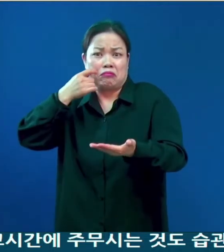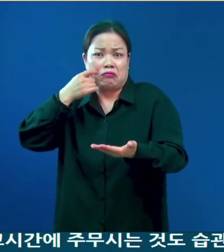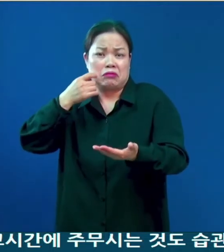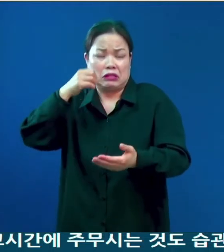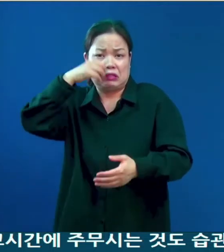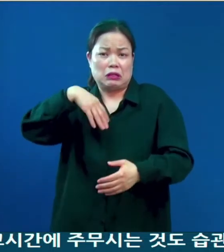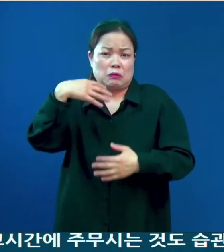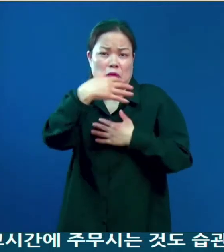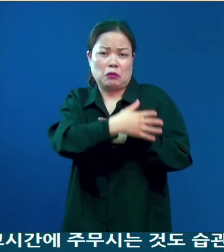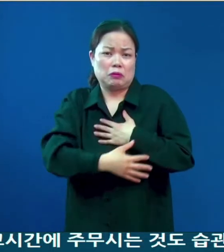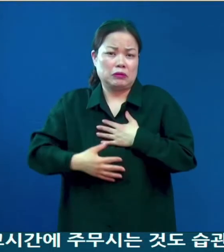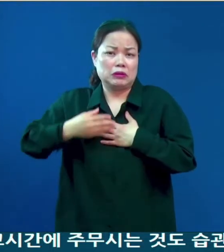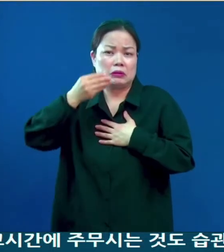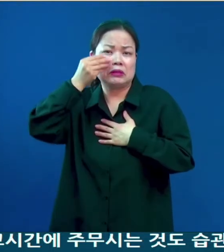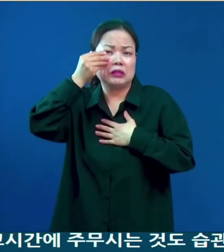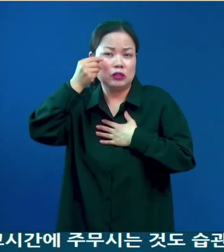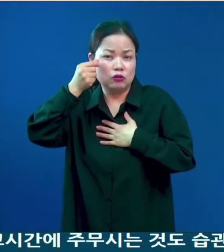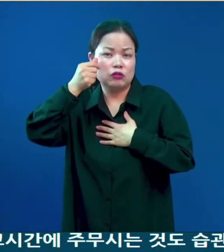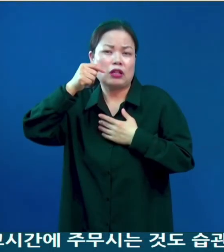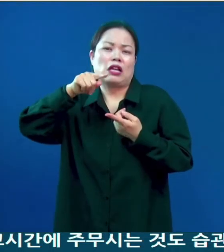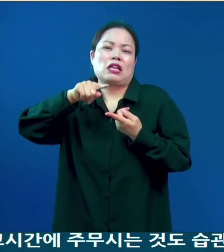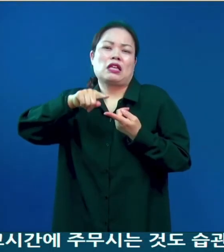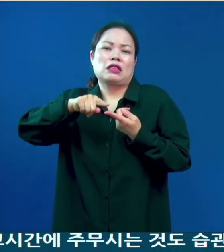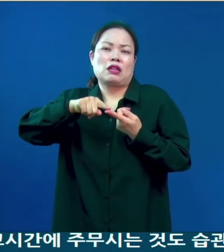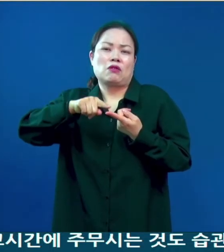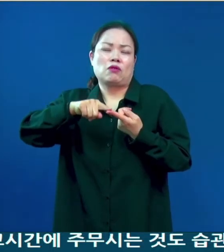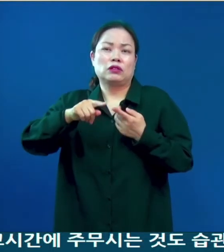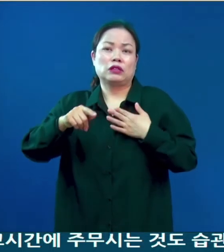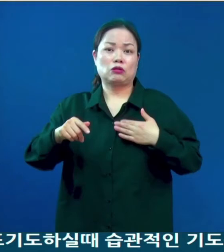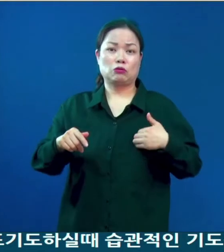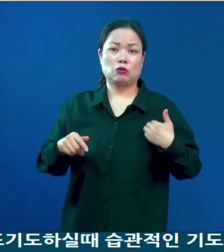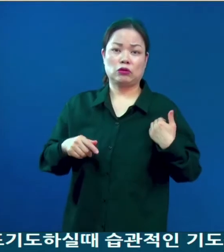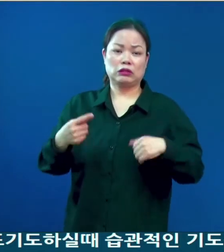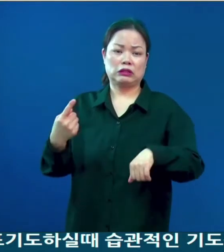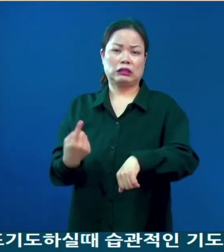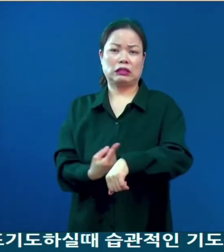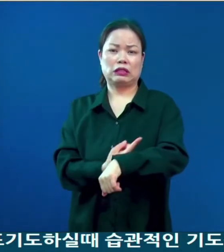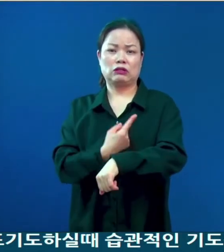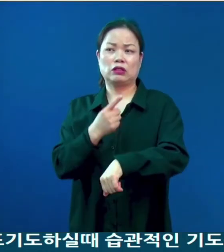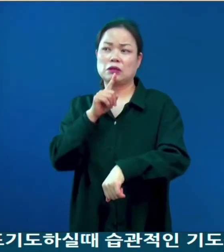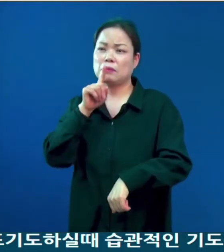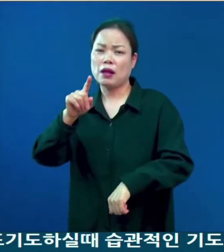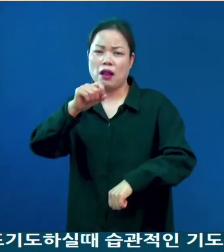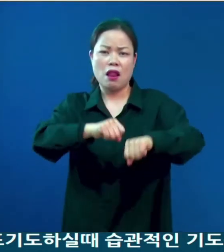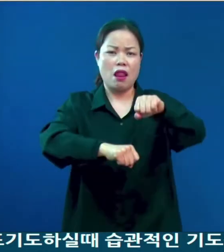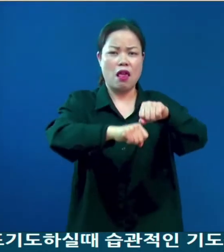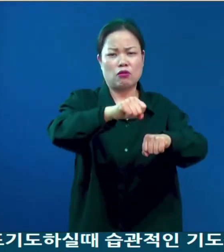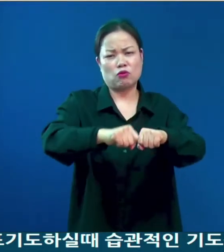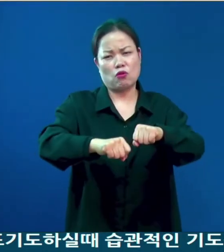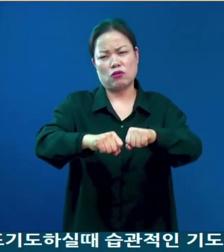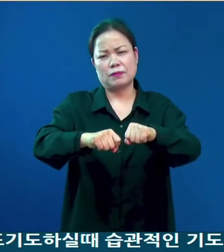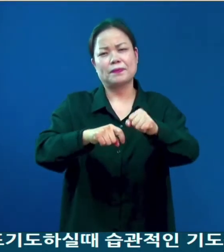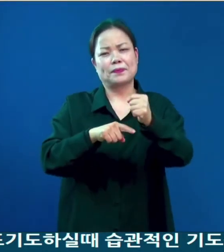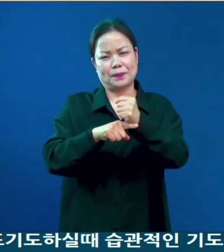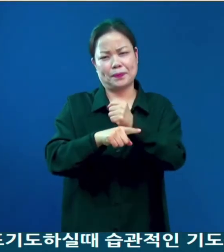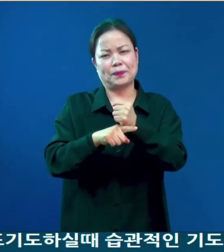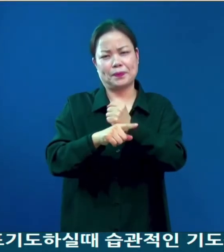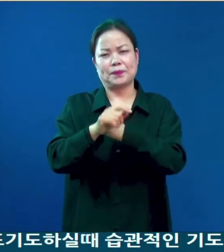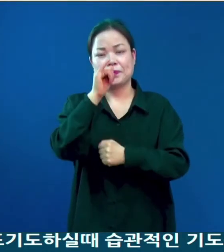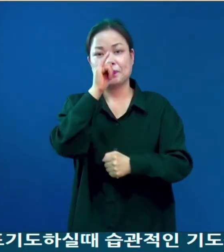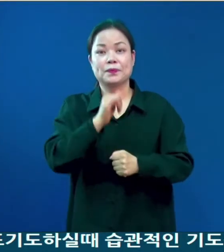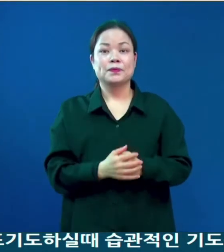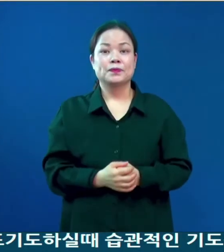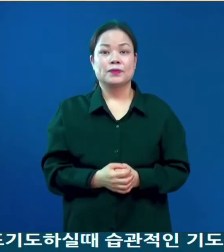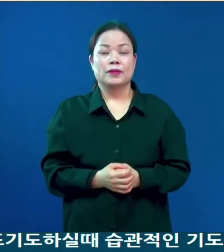그저 몸에 그냥 배어 있는, 익숙해져 있는, 자기도 모르게 저절로 내뱉는 말들, 행동들, 이런 의미로 풀이할 수